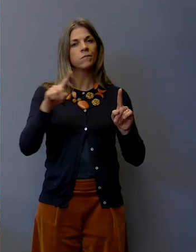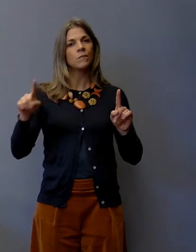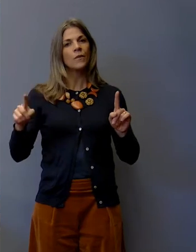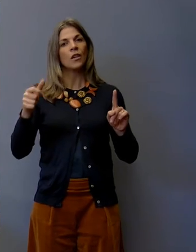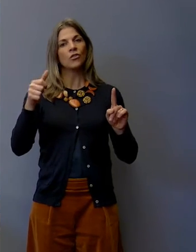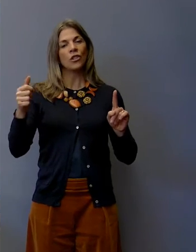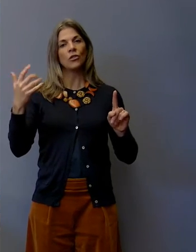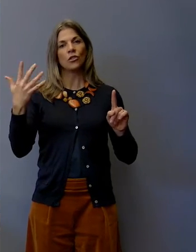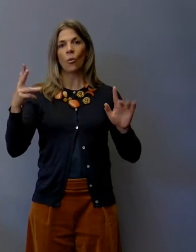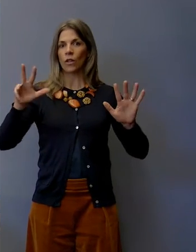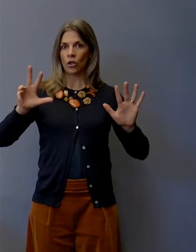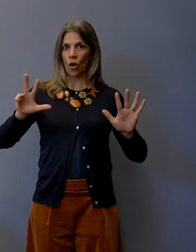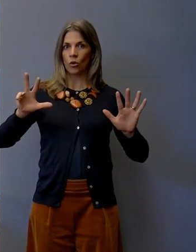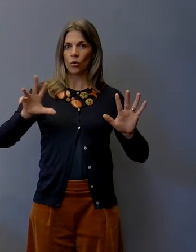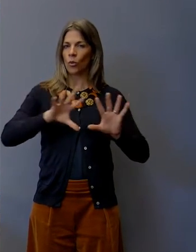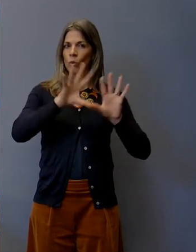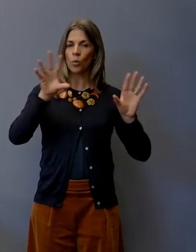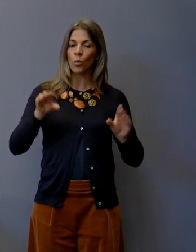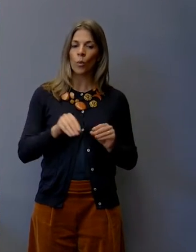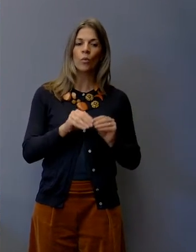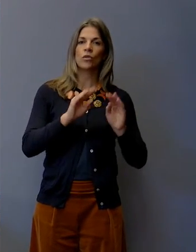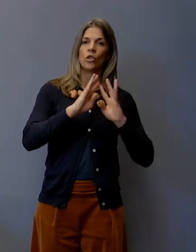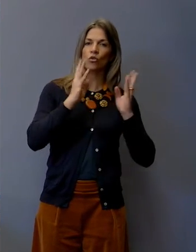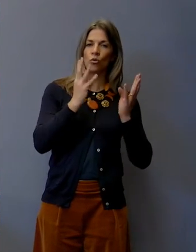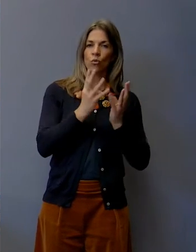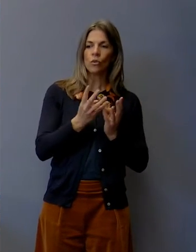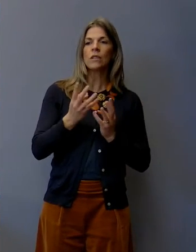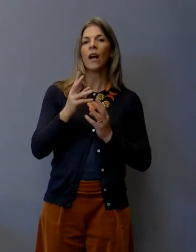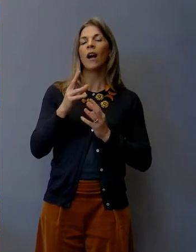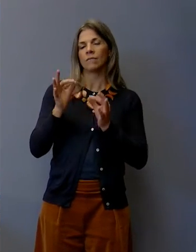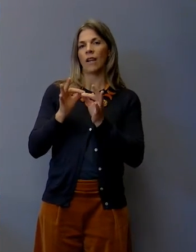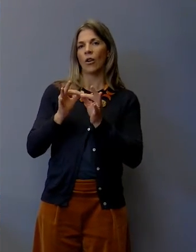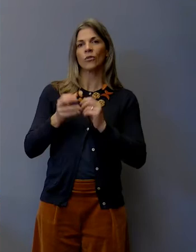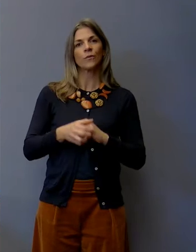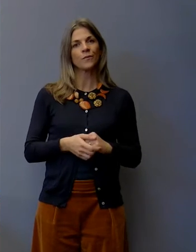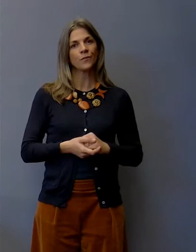158 tutti con parere favorevole della giunta